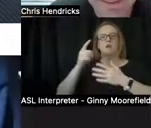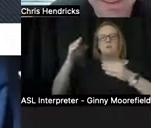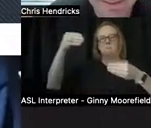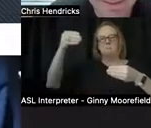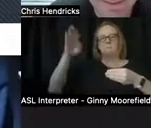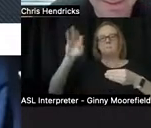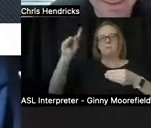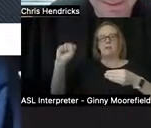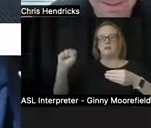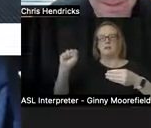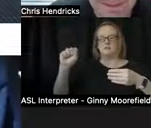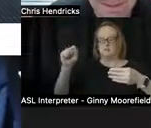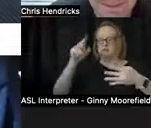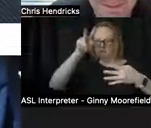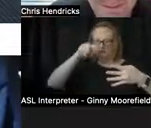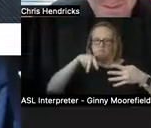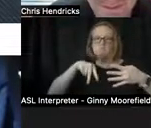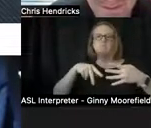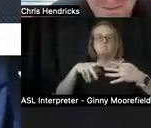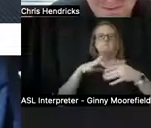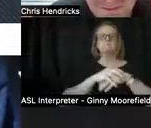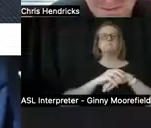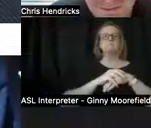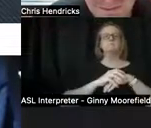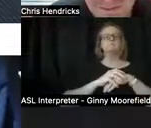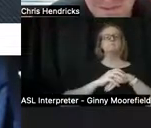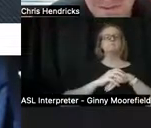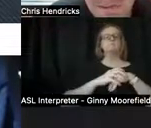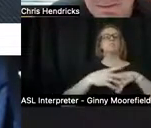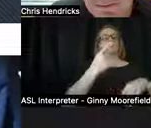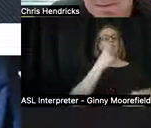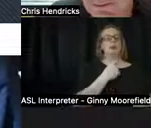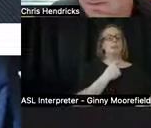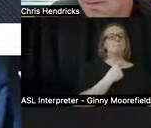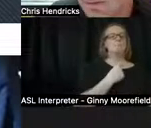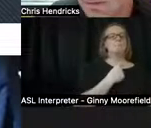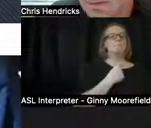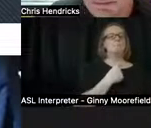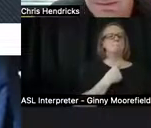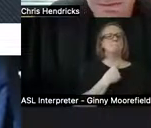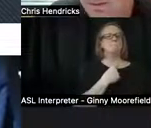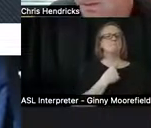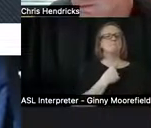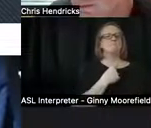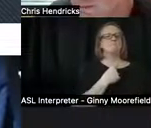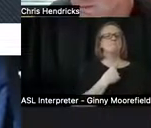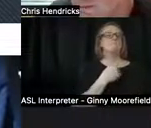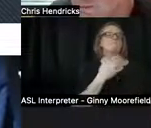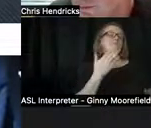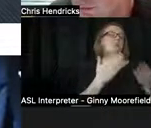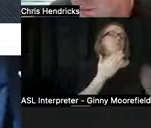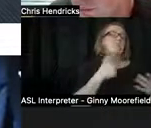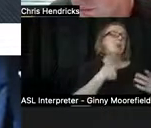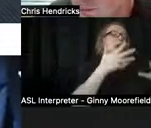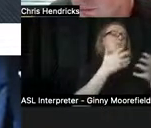las papeletas para votar antes de tiempo y demás entonces comprueben también ese último enlace y vieron en la diapositiva anterior para aquellos de ustedes que quizás